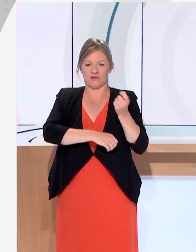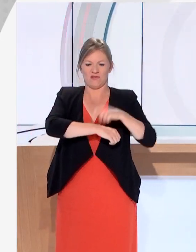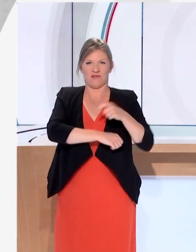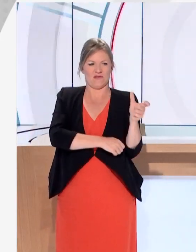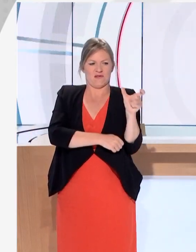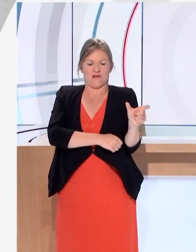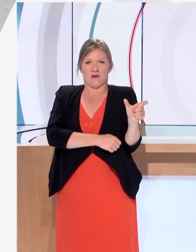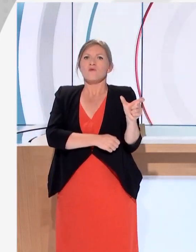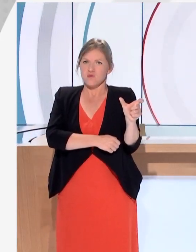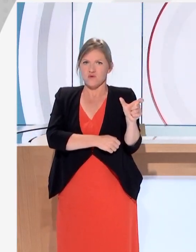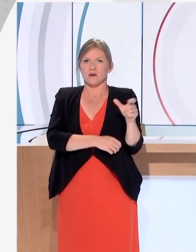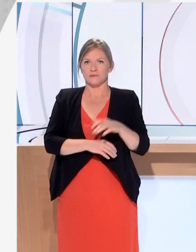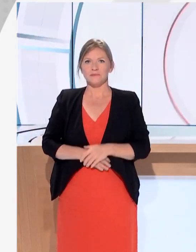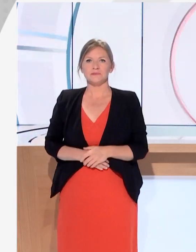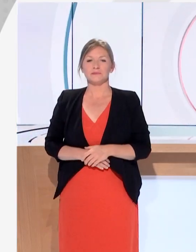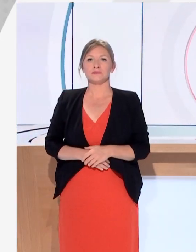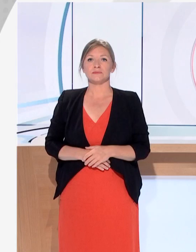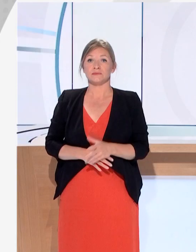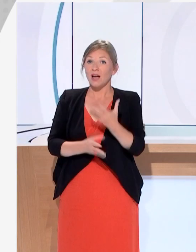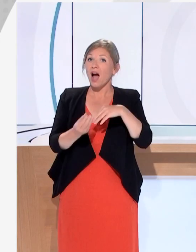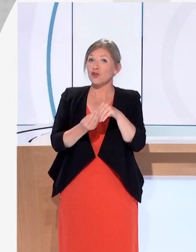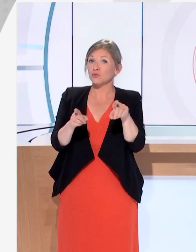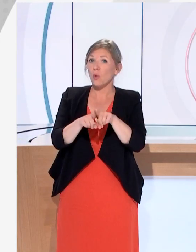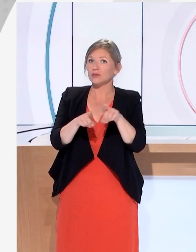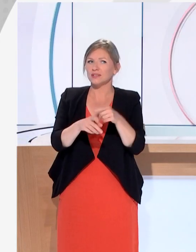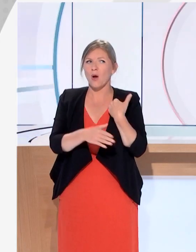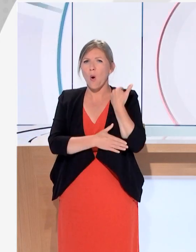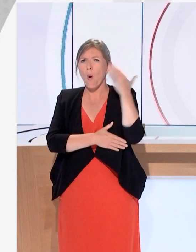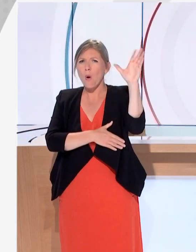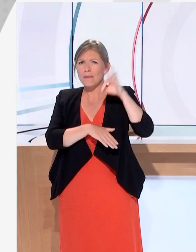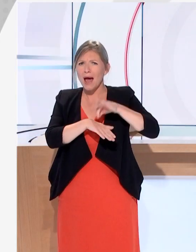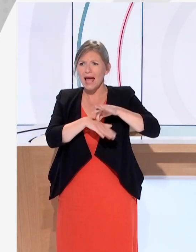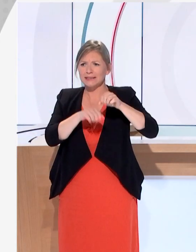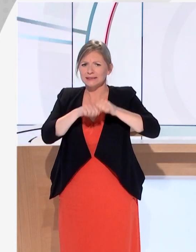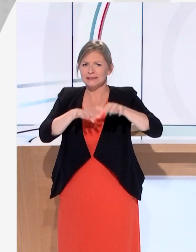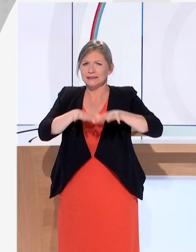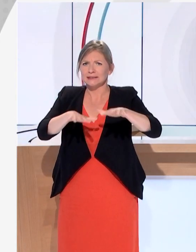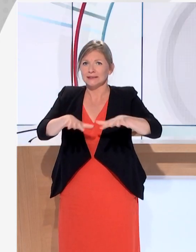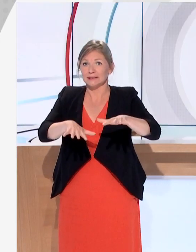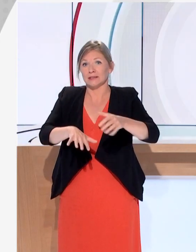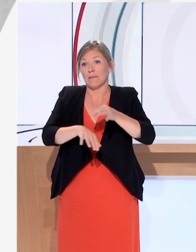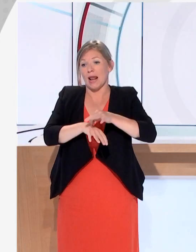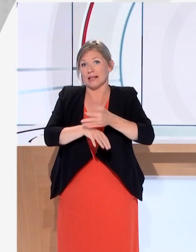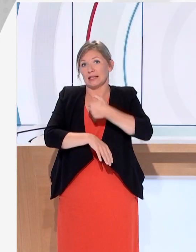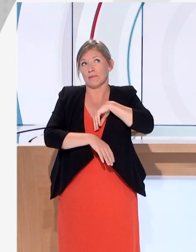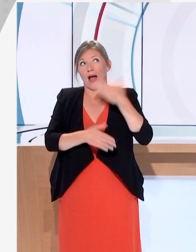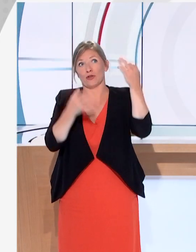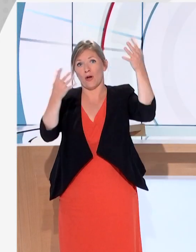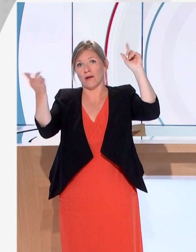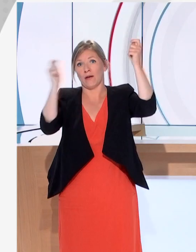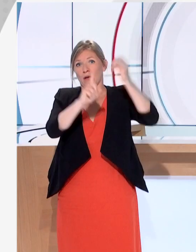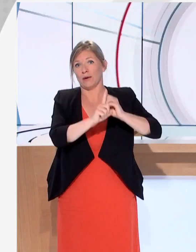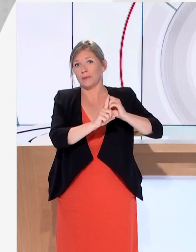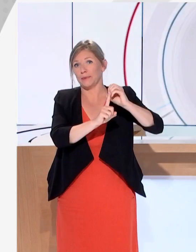filière, et elles sont nombreuses. Ensuite, on a tout ce qui est nouveaux parasites qui vont venir impacter nos colonies du fait du